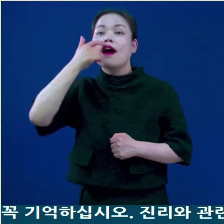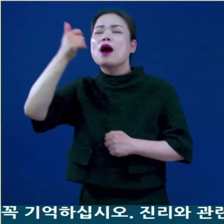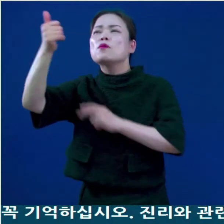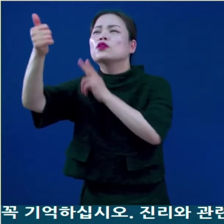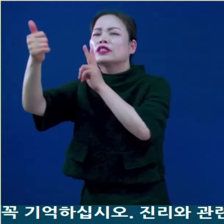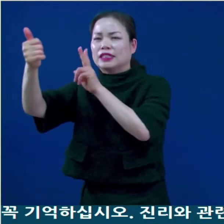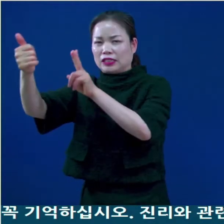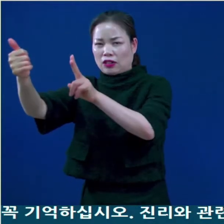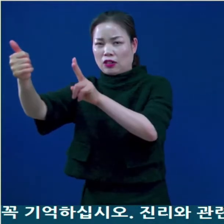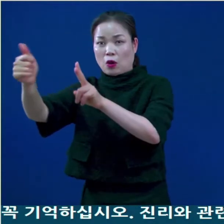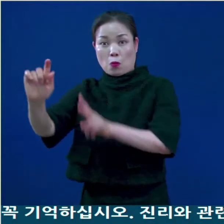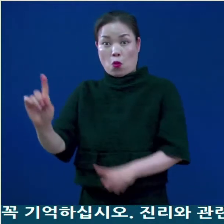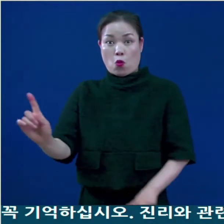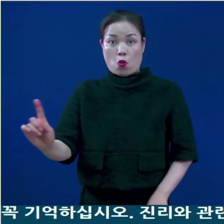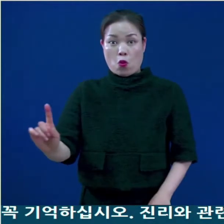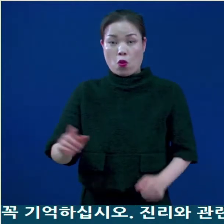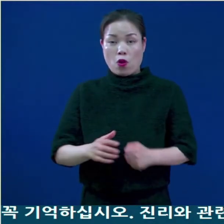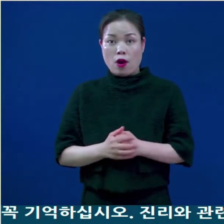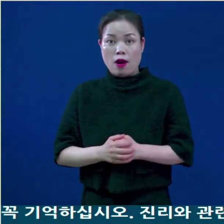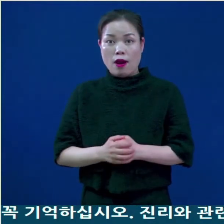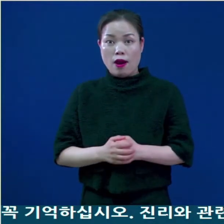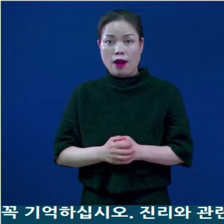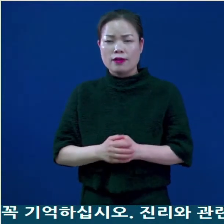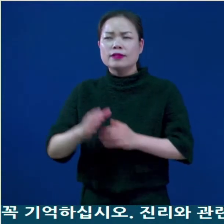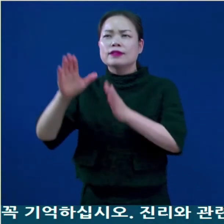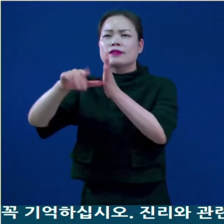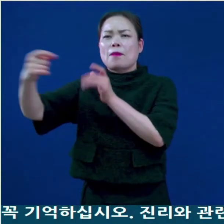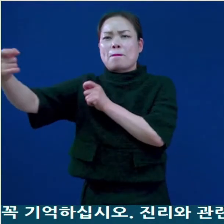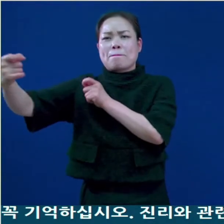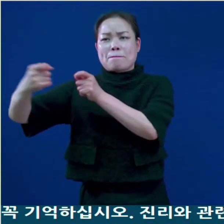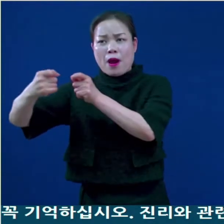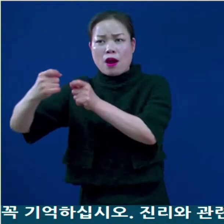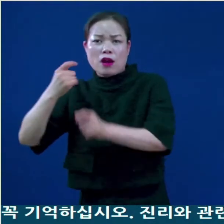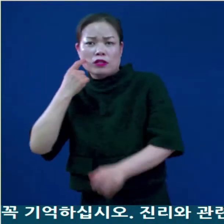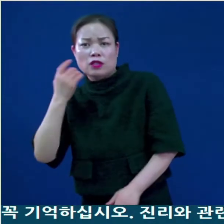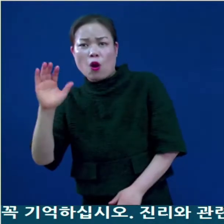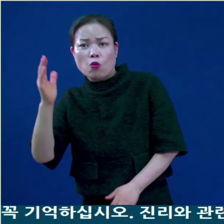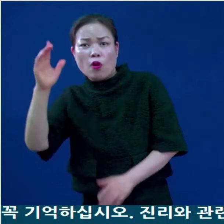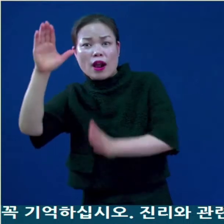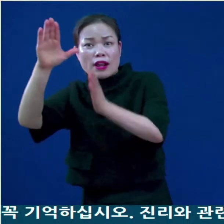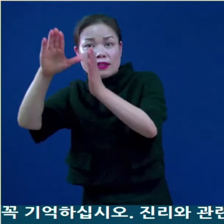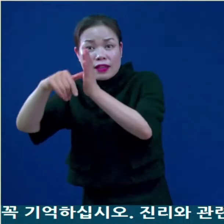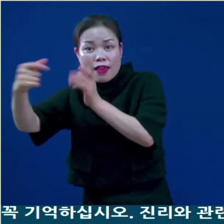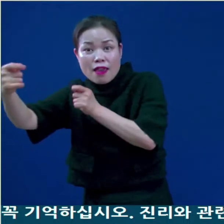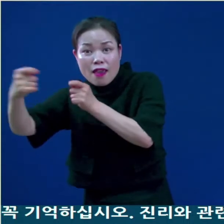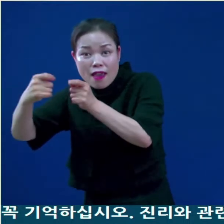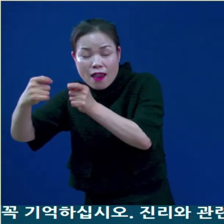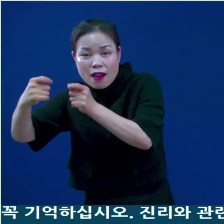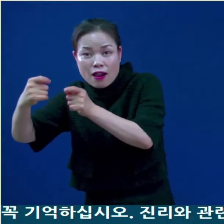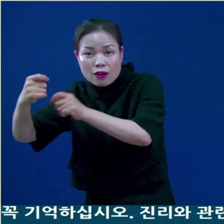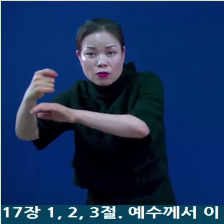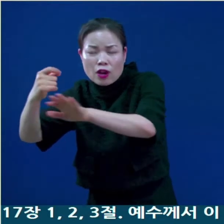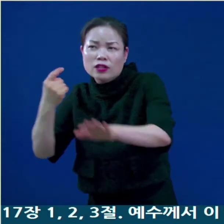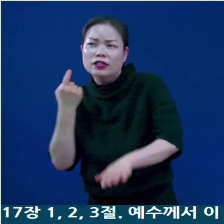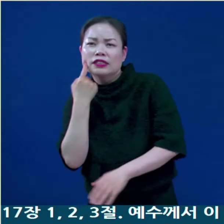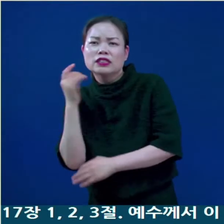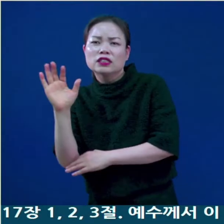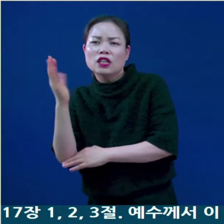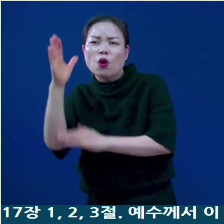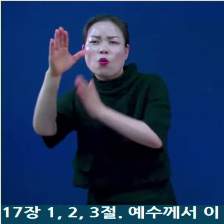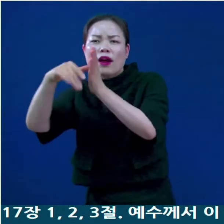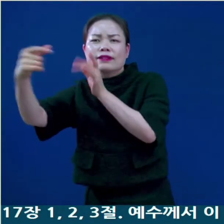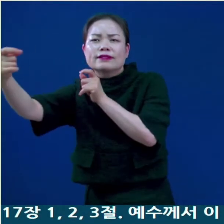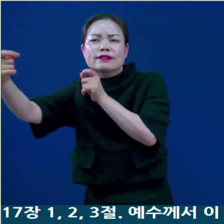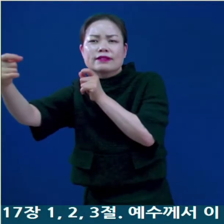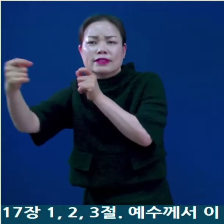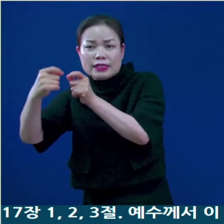아버지여 뭐가 왔습니까? 때가 이르렀사오니 영광의 때 지금 우리가 다루고 있는 거예요. 영광의 때 그